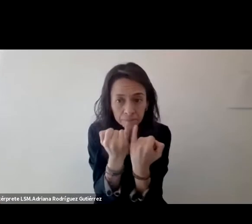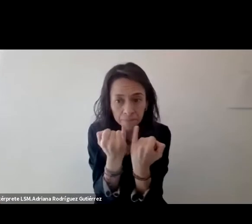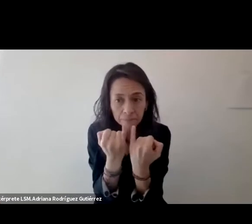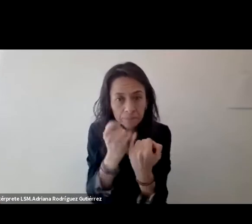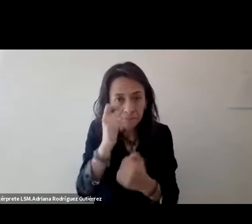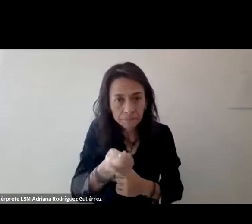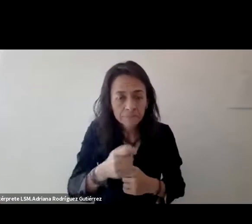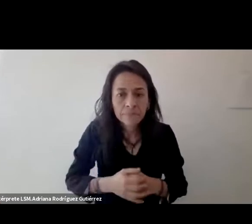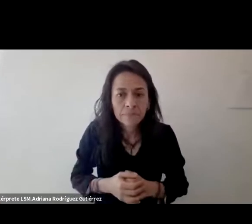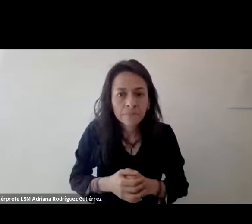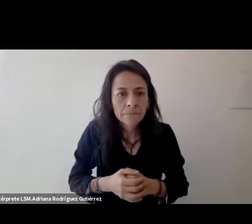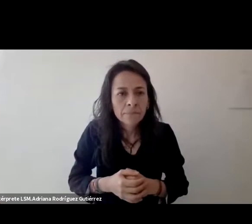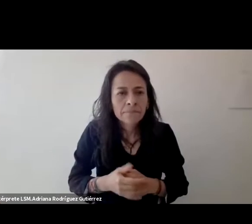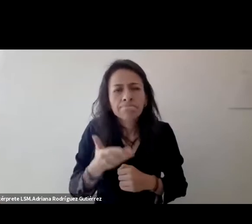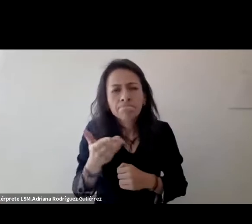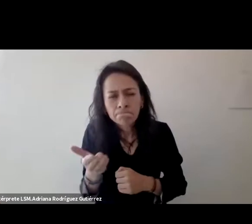que